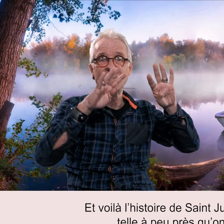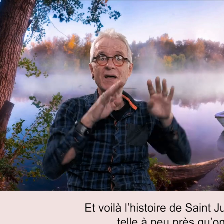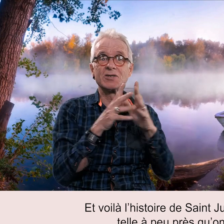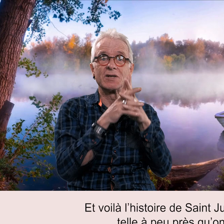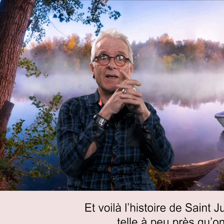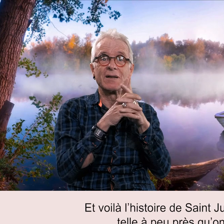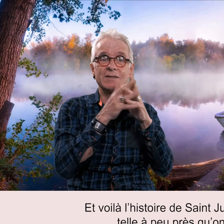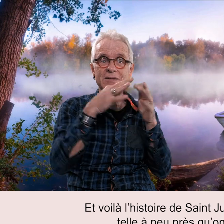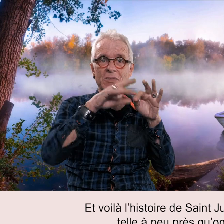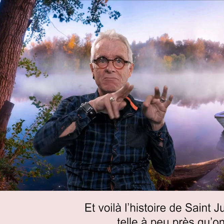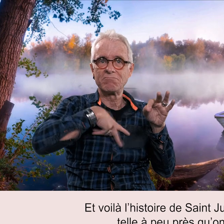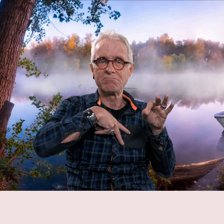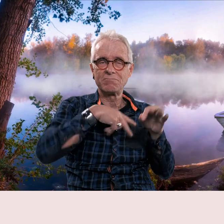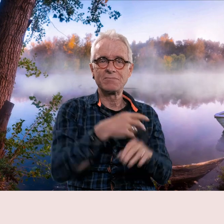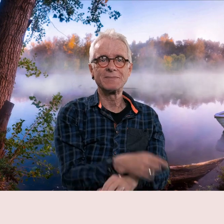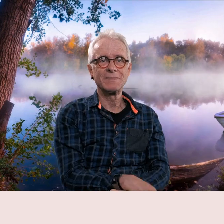dans mon pays.